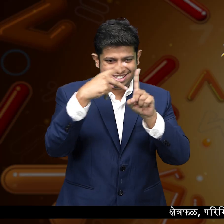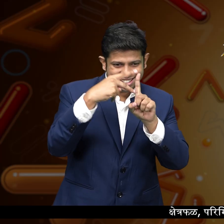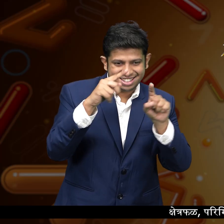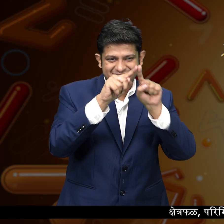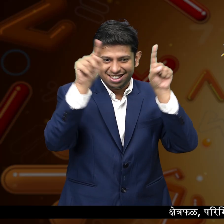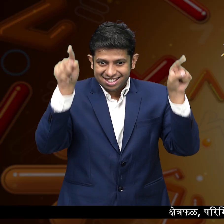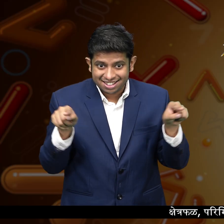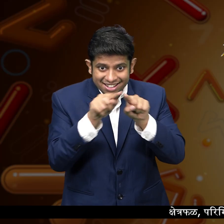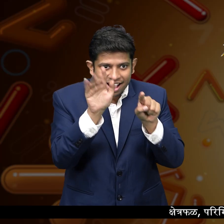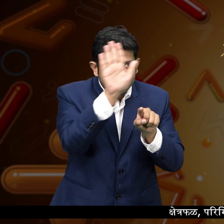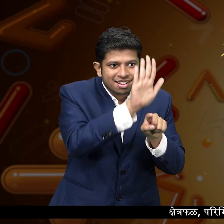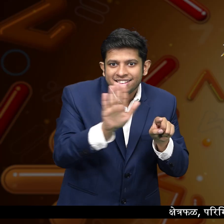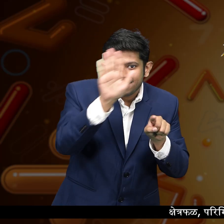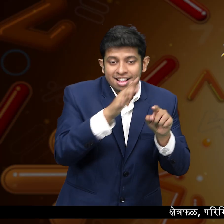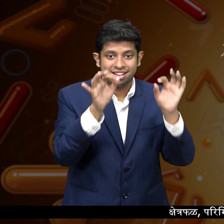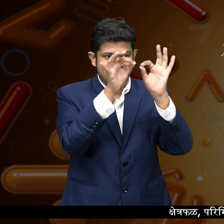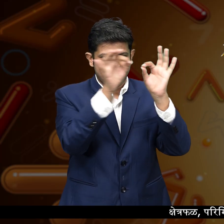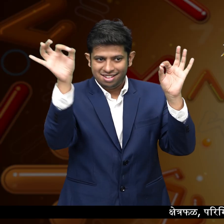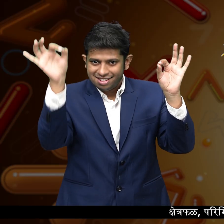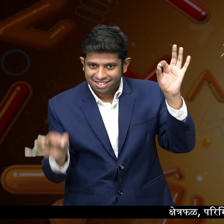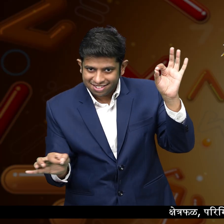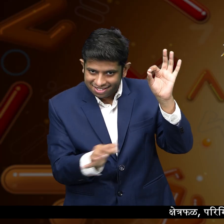क्षेत्रफळ, परिमिती आणि आकारमान.